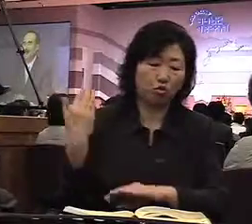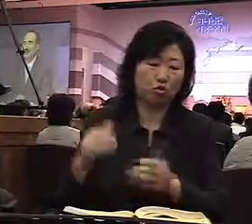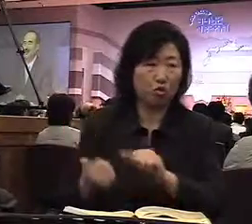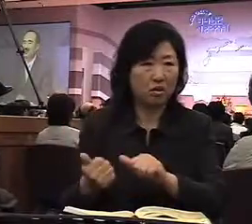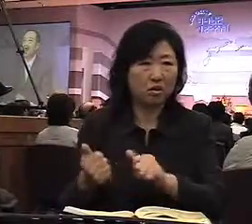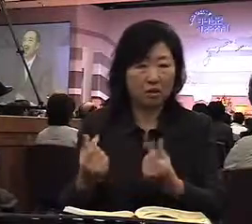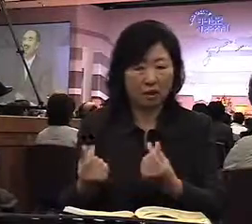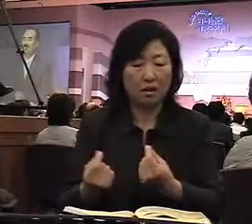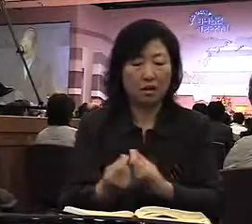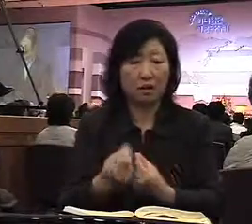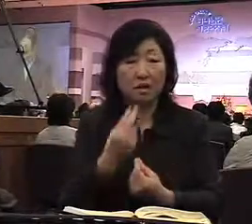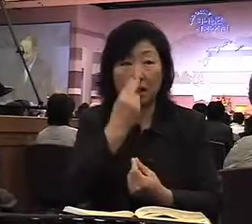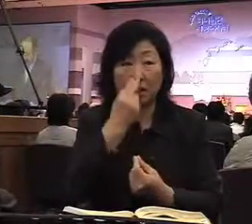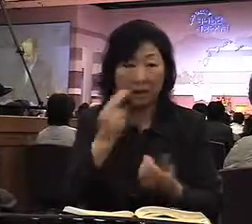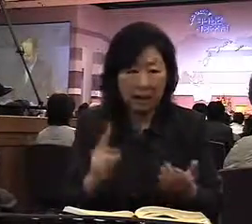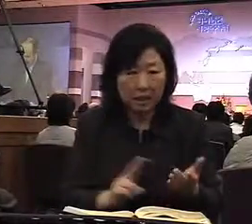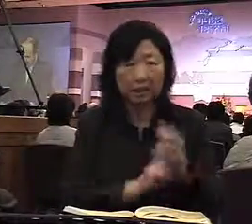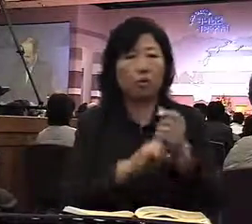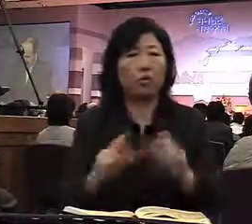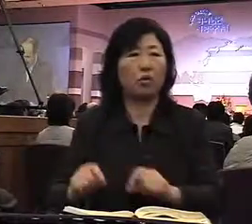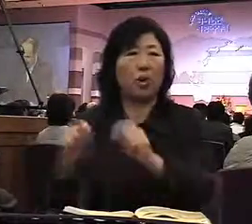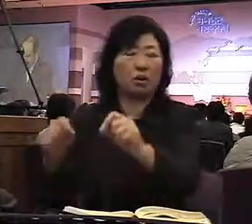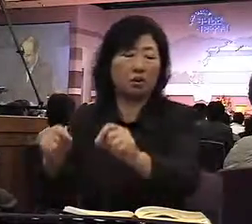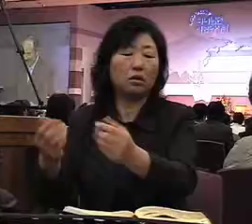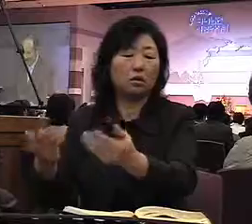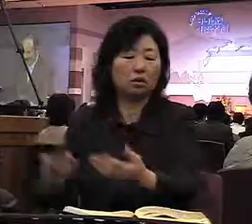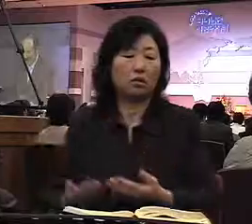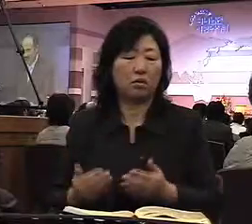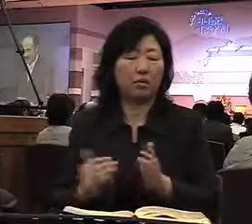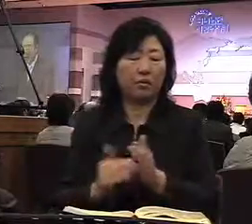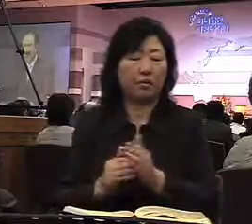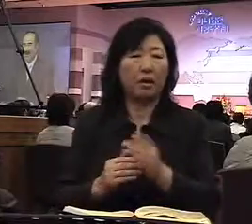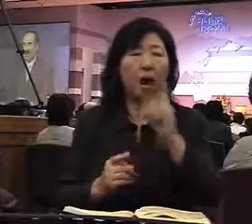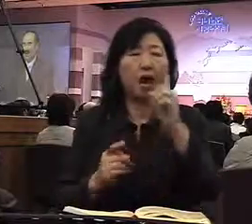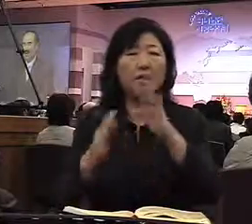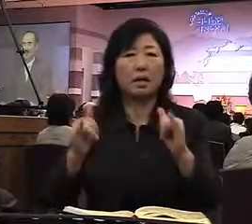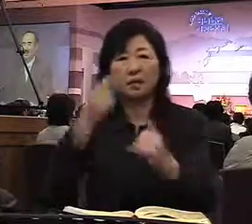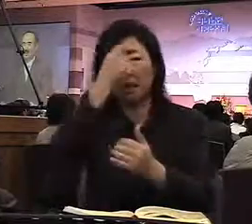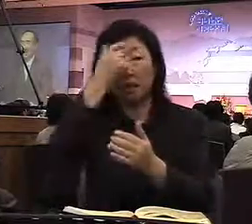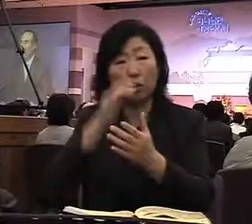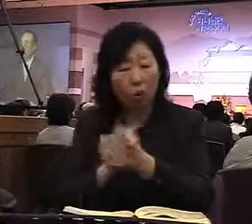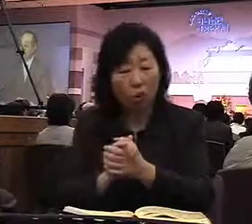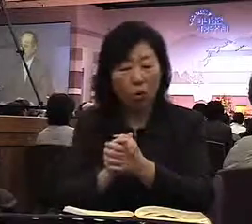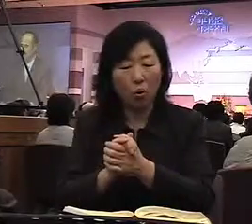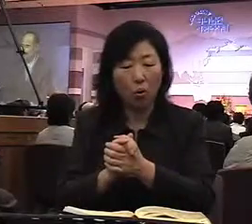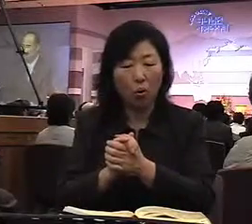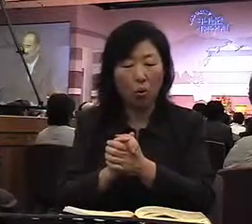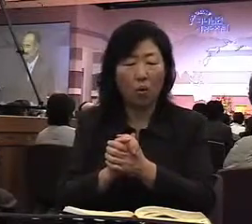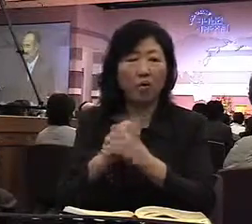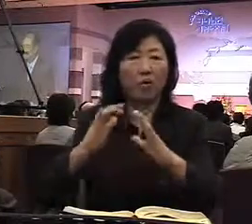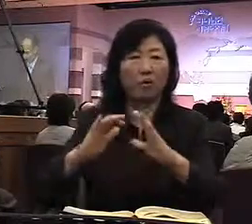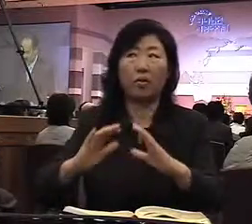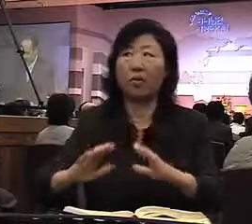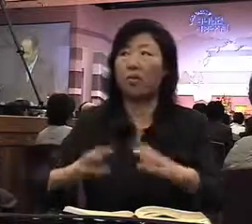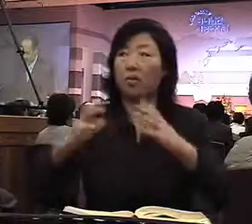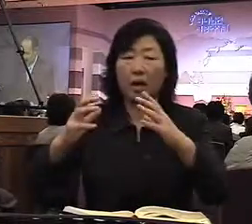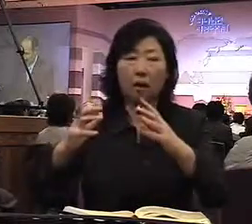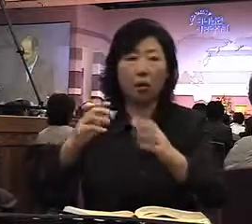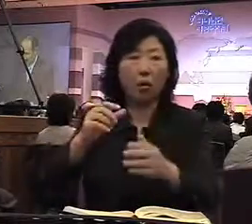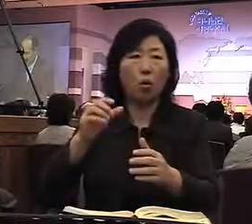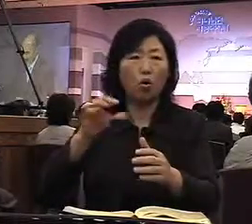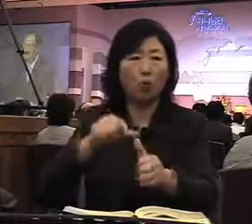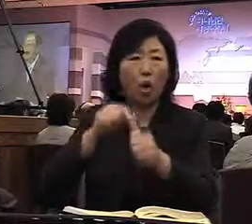저에게 기적으로 연장해 주셨습니다. 한 사람의 기도가 나라도 구합니다. 나라도